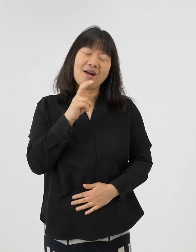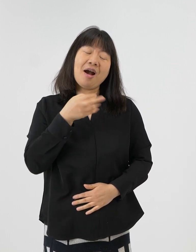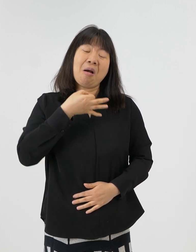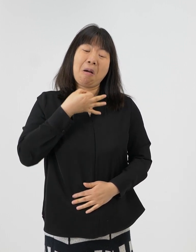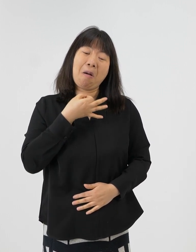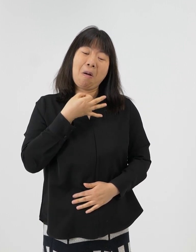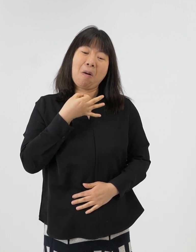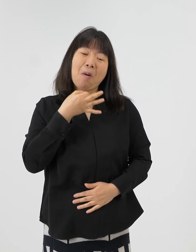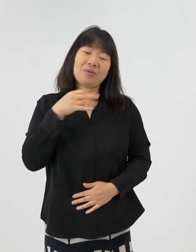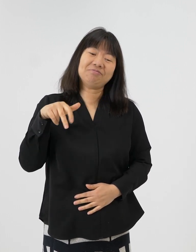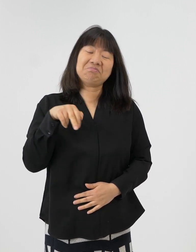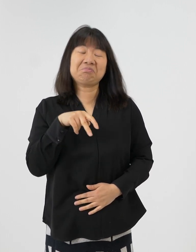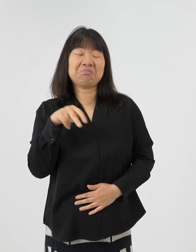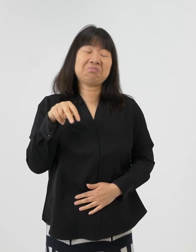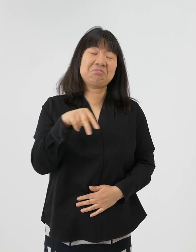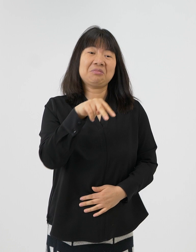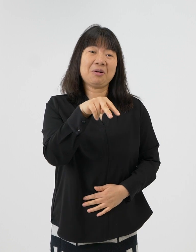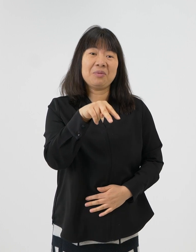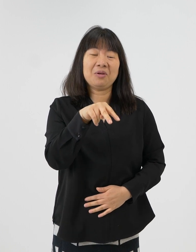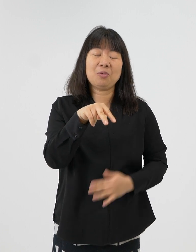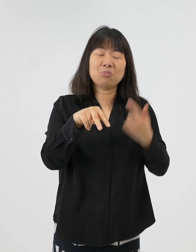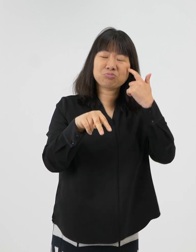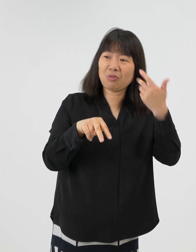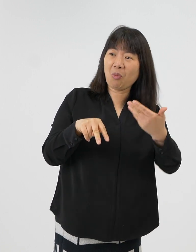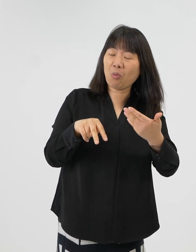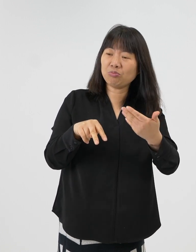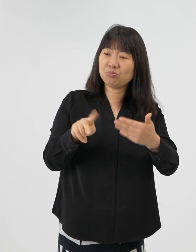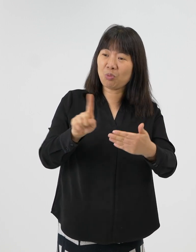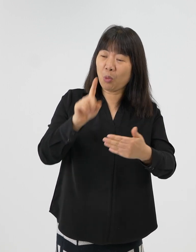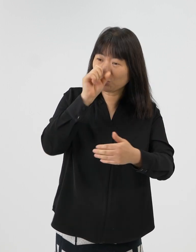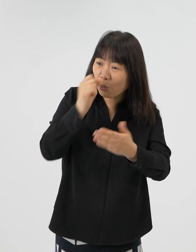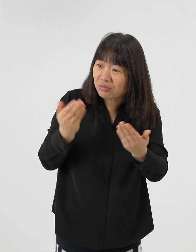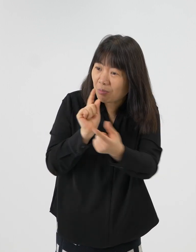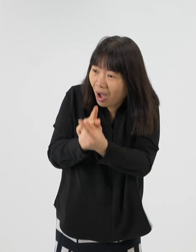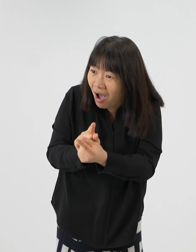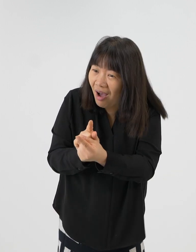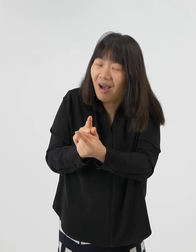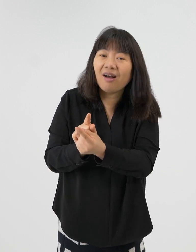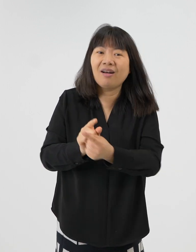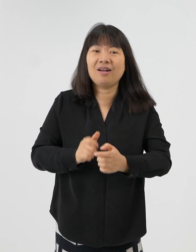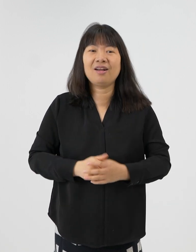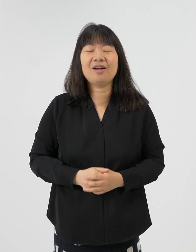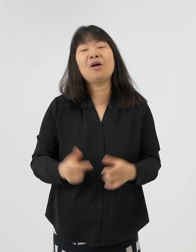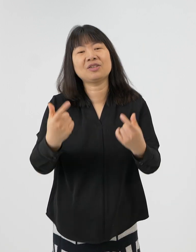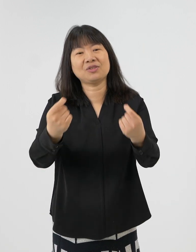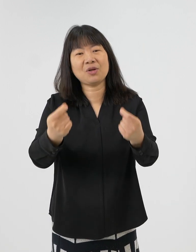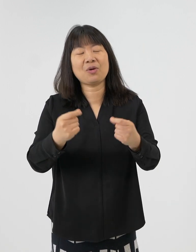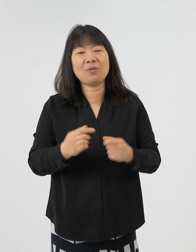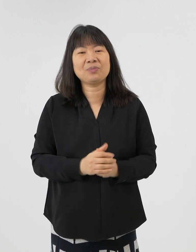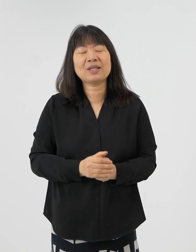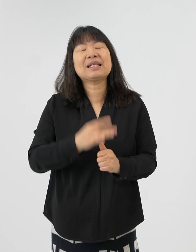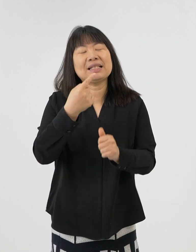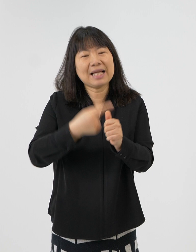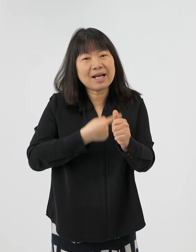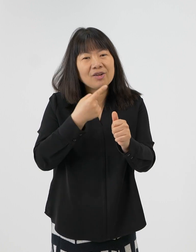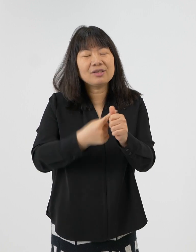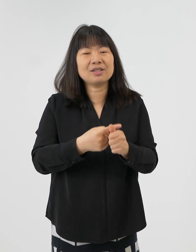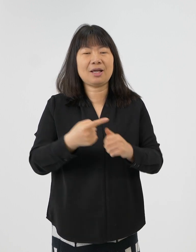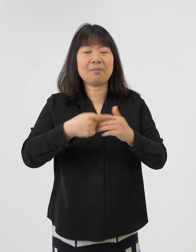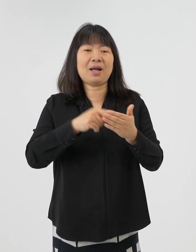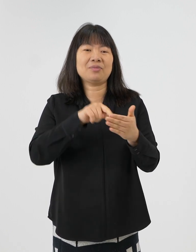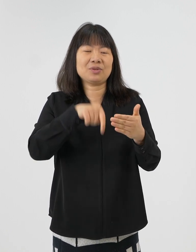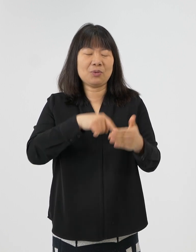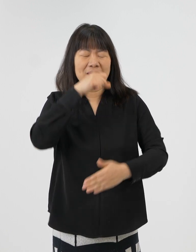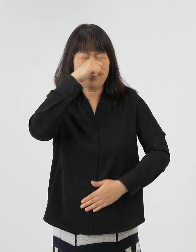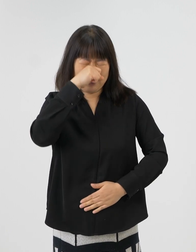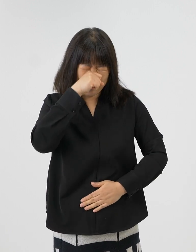모르게 내면의 어떤 가슴 속의 상태가 분출되는 표현이잖아요. 저도